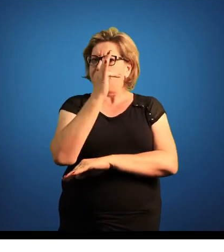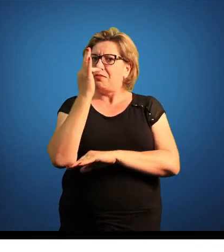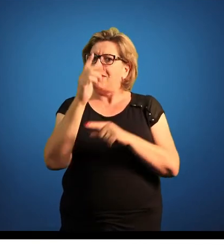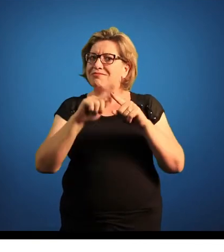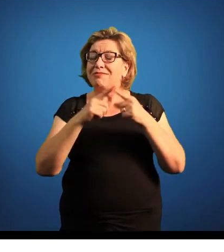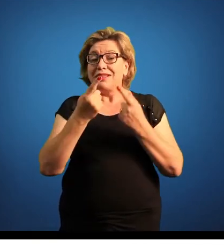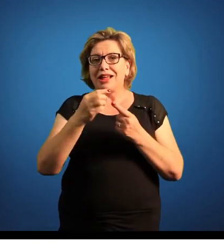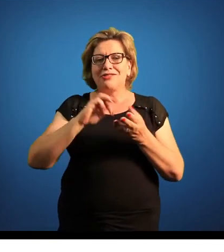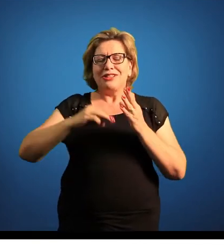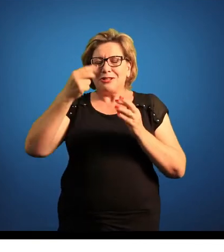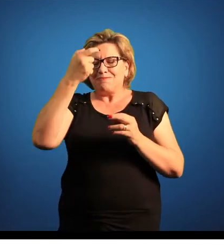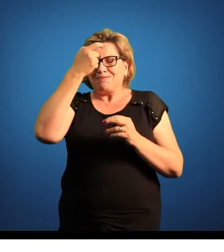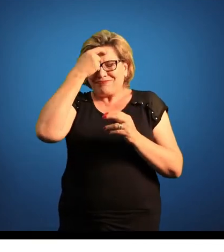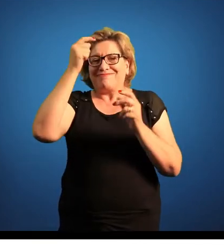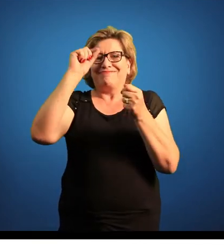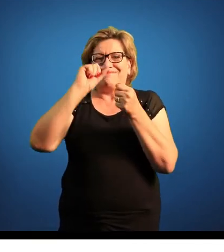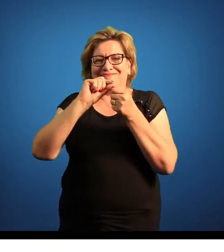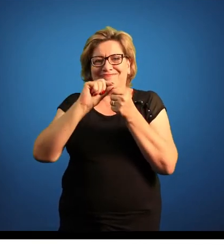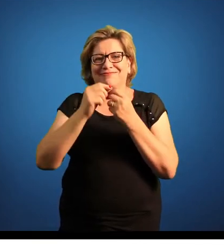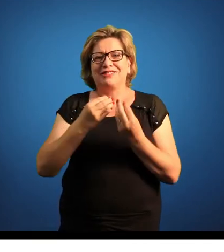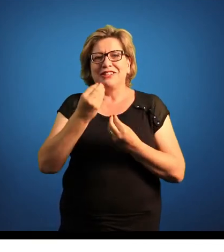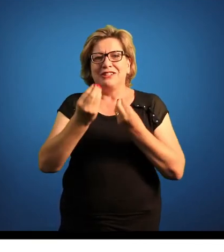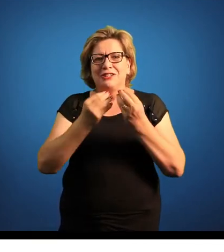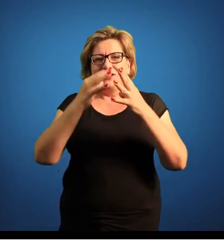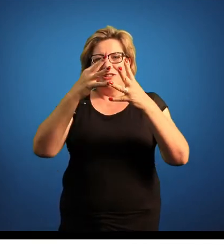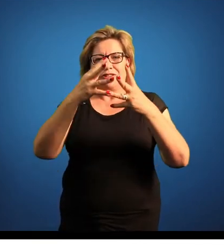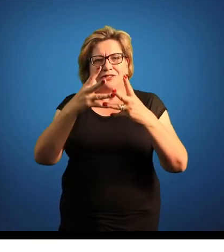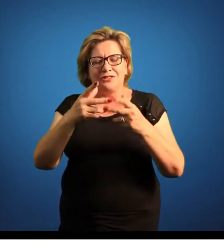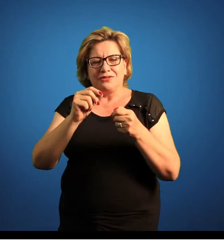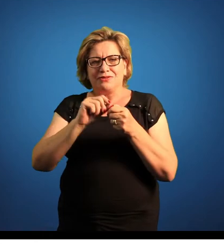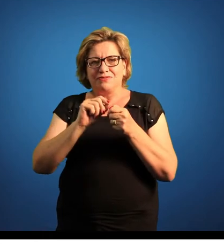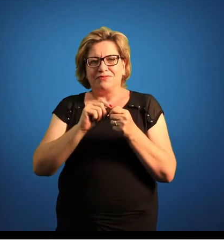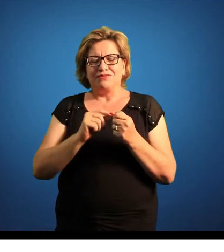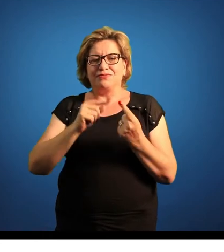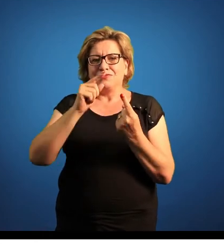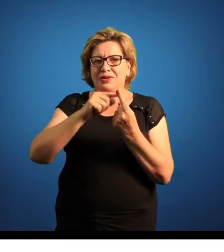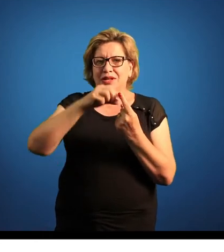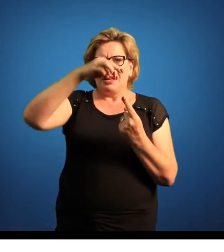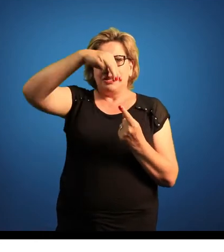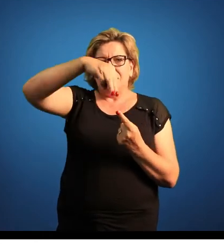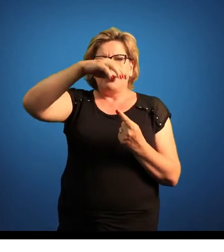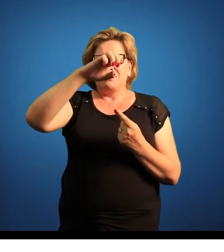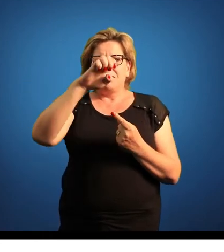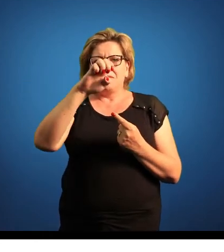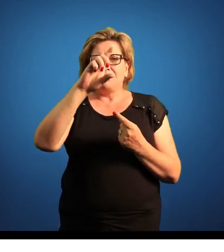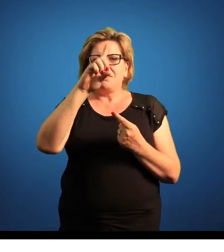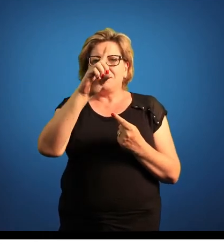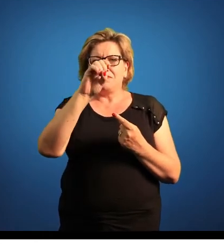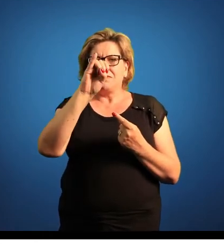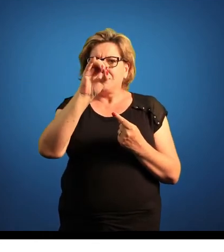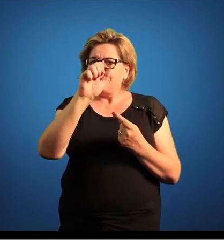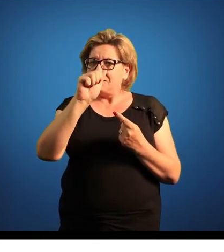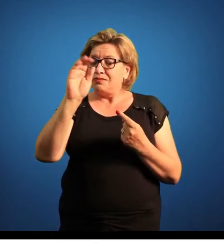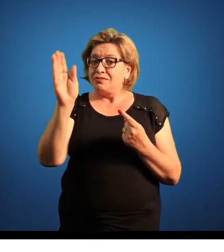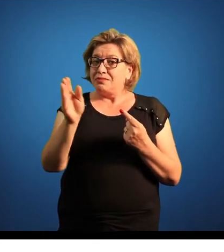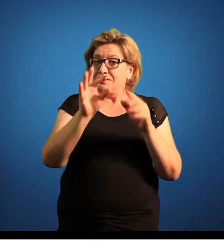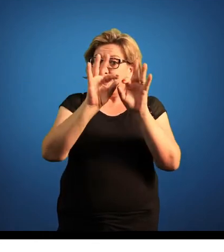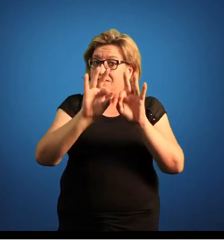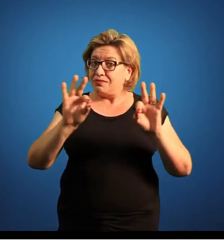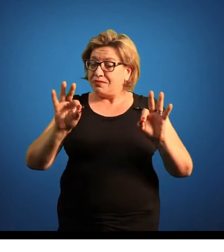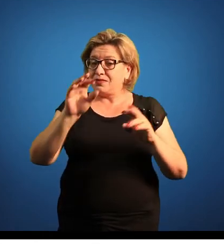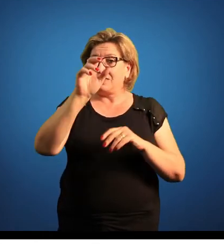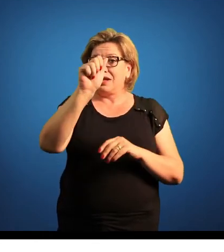mas até mentalmente você calcula a média. Então, todo mundo faz média. O que é média? Média aritmética. Existem outras. Aqui a gente vai